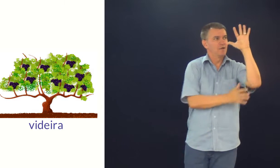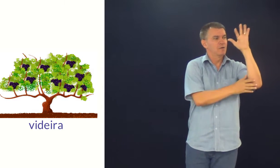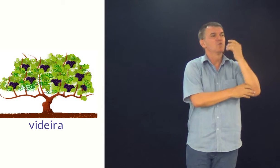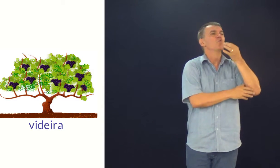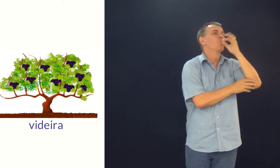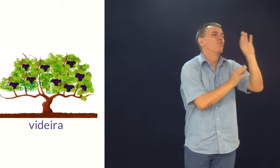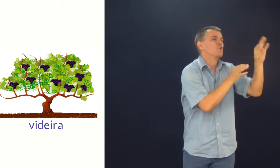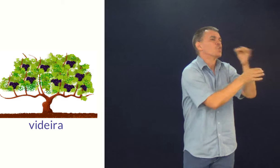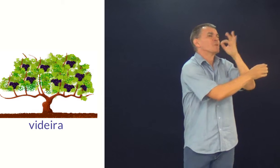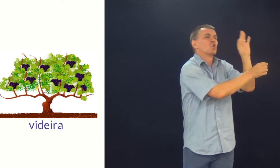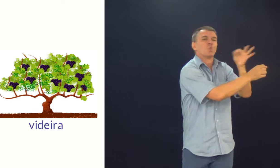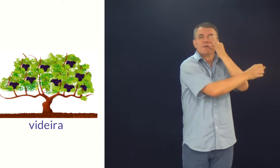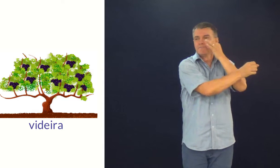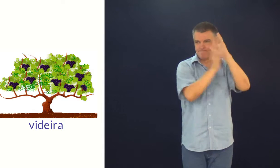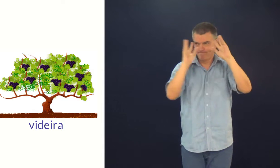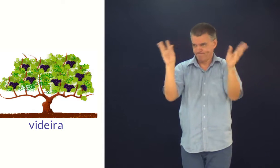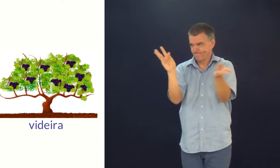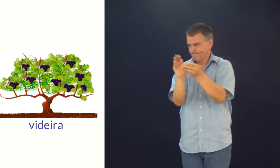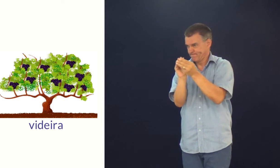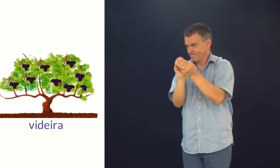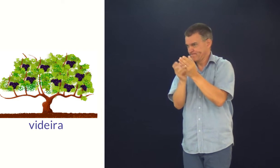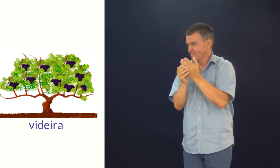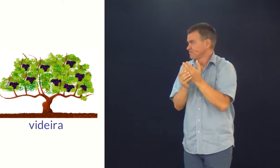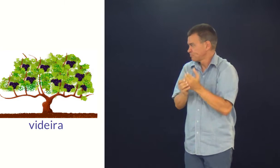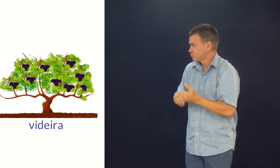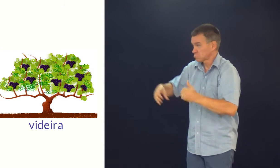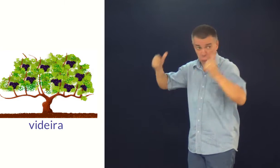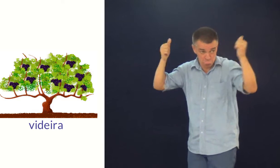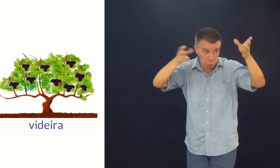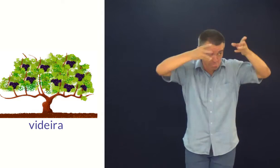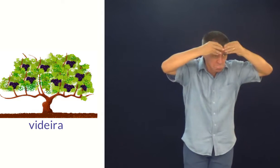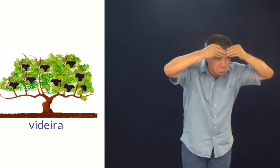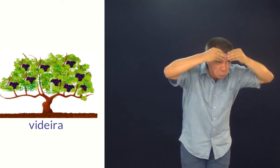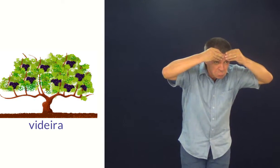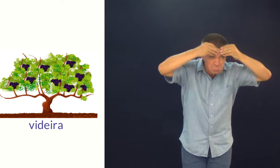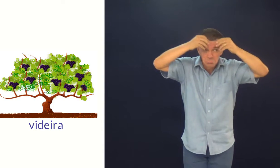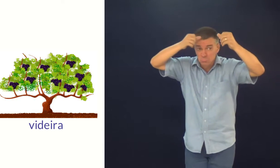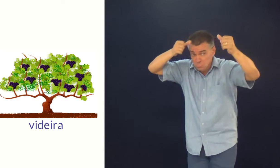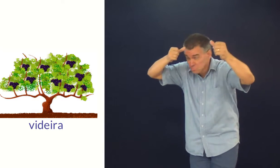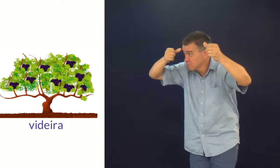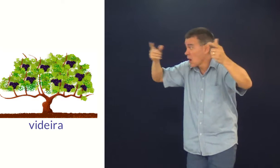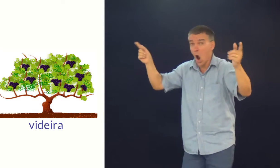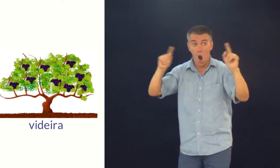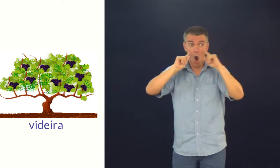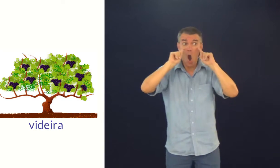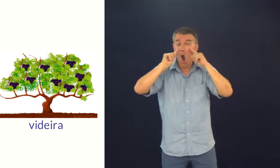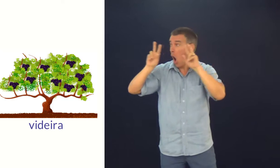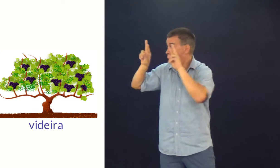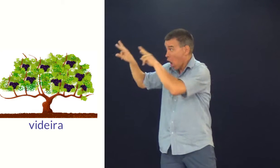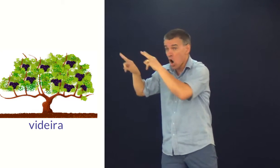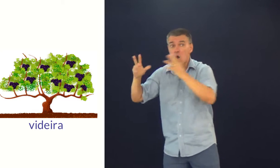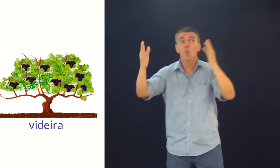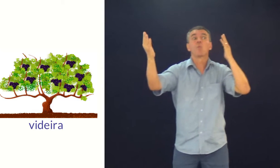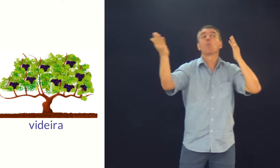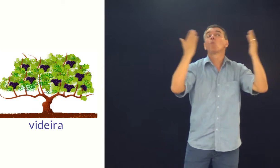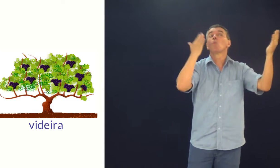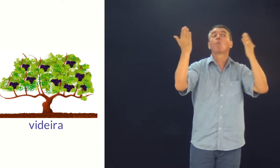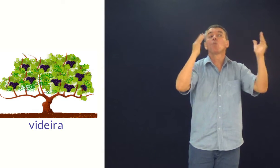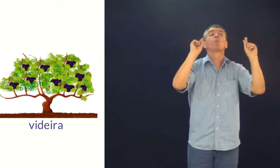videira é maior do que da fee da uva ok ficou claro então olhem só vamos